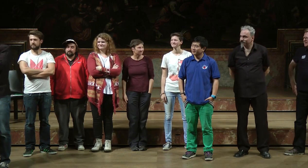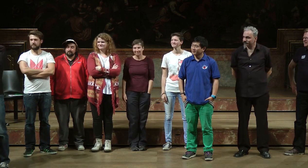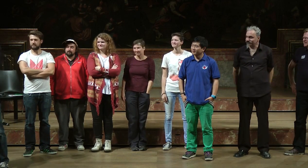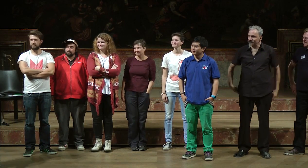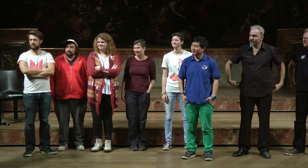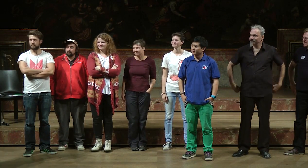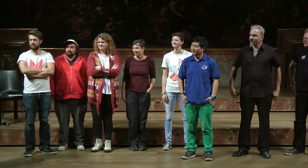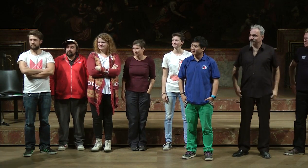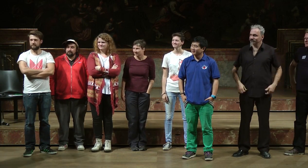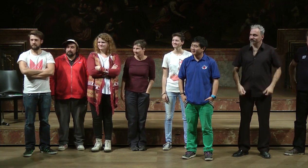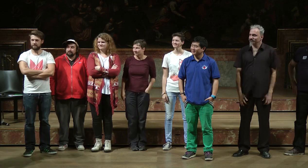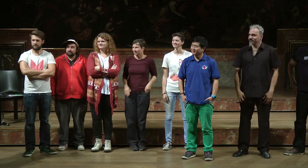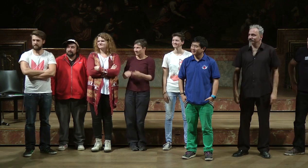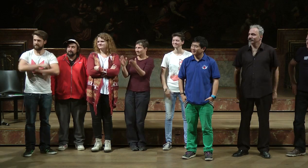Delil Ülmaz.